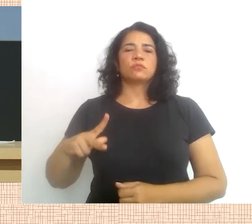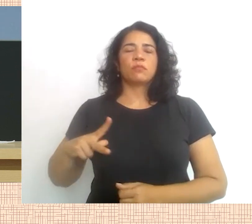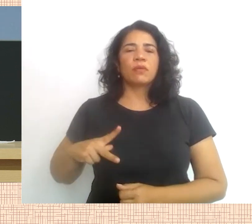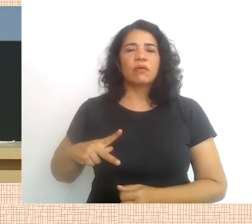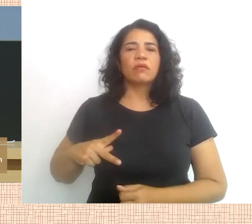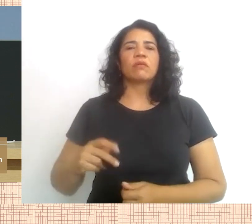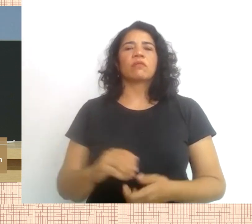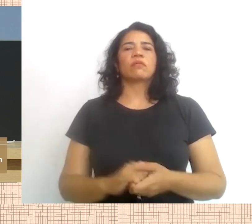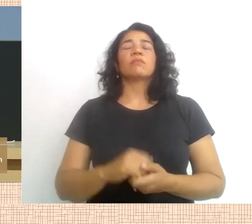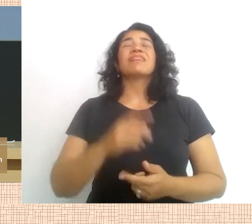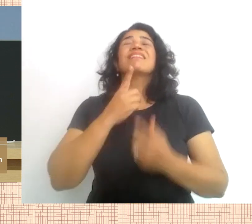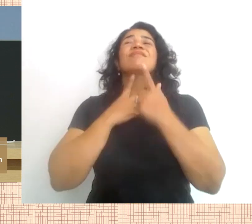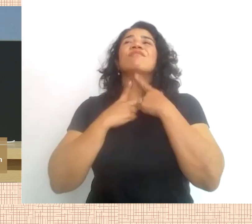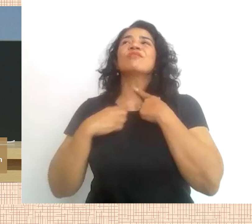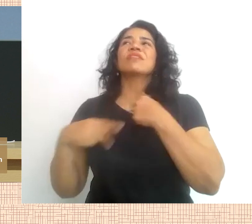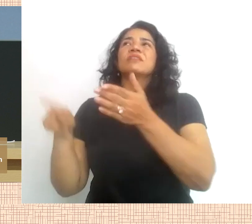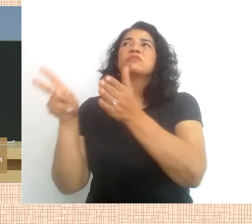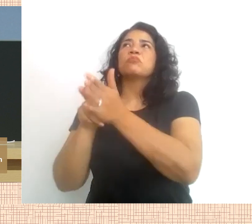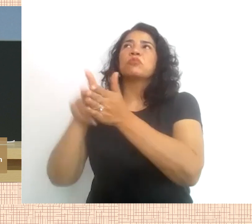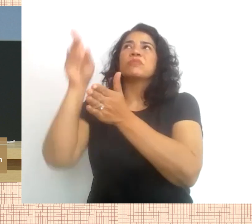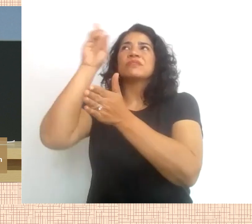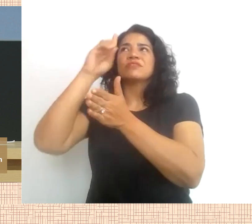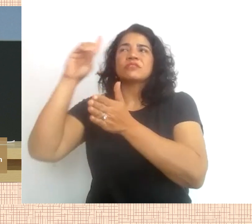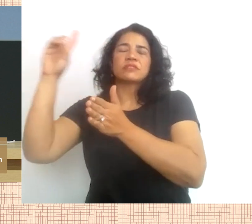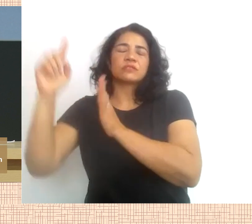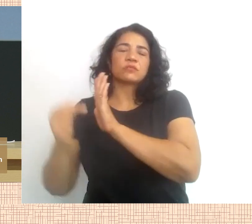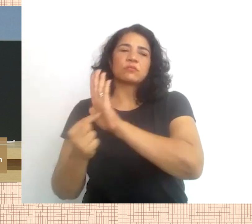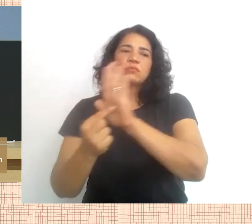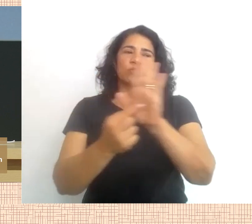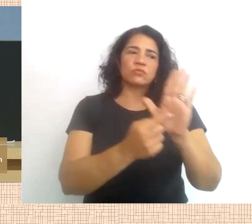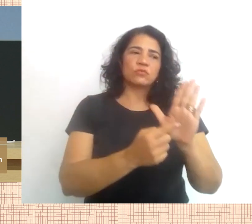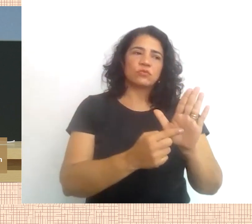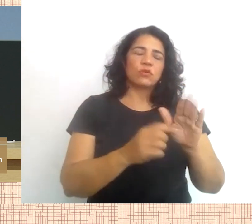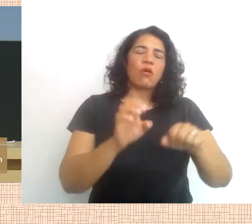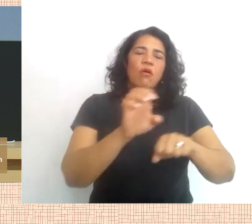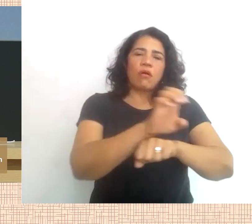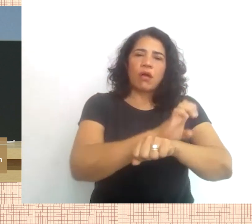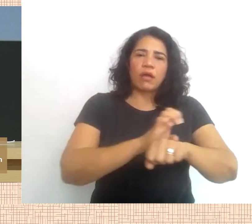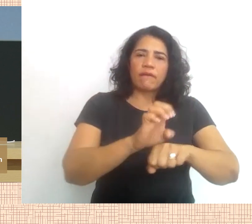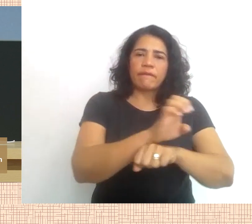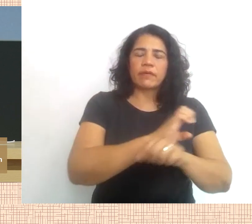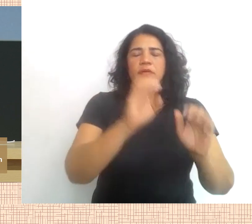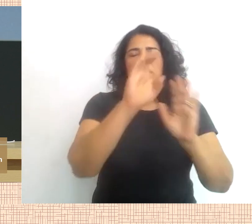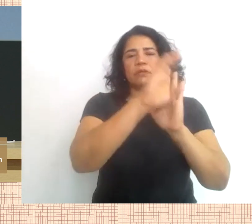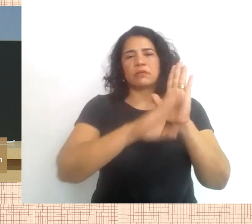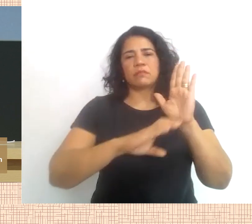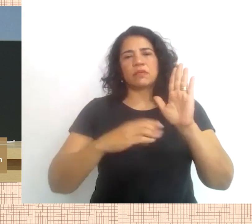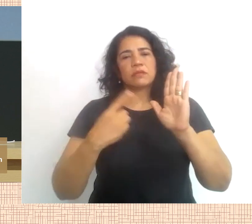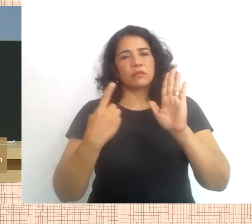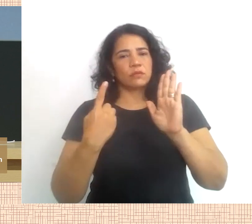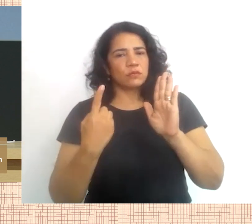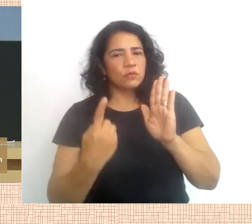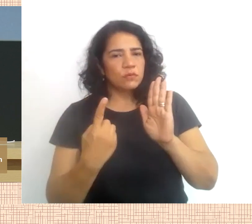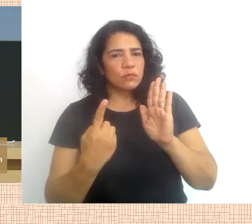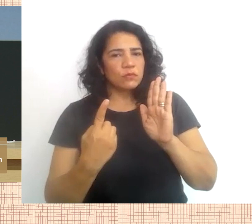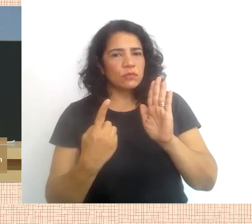1. Paulo, apóstolo de Cristo Jesus, por vontade de Deus. É a mesma coisa que escreveu para Colossos,